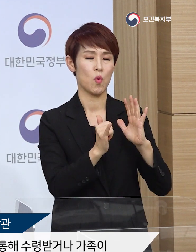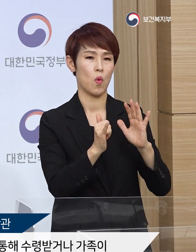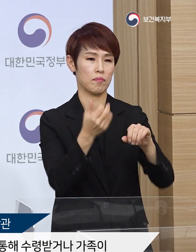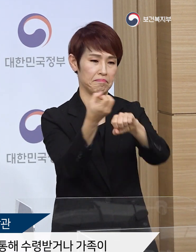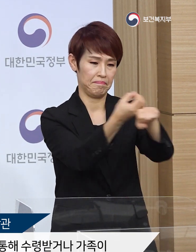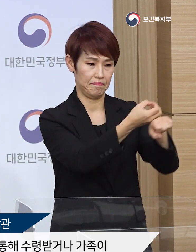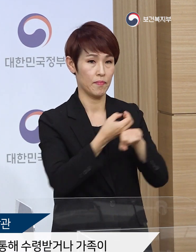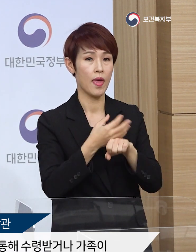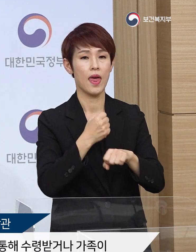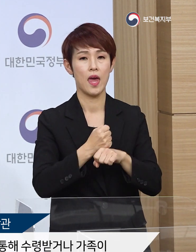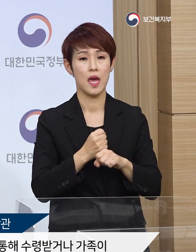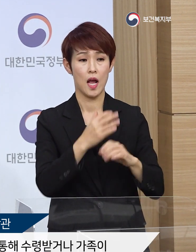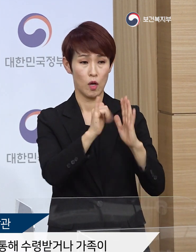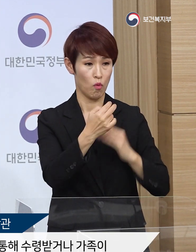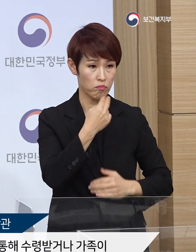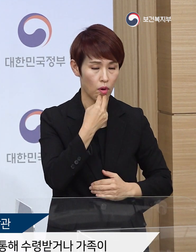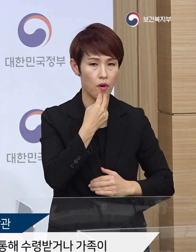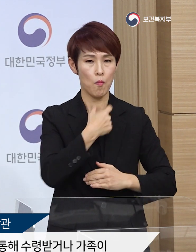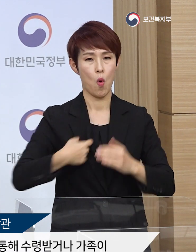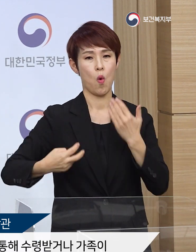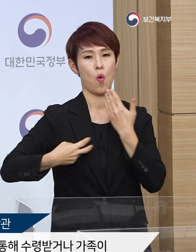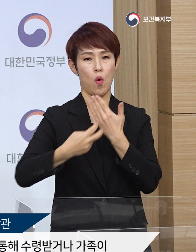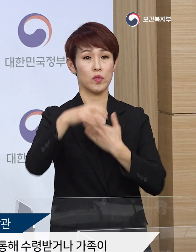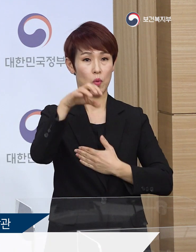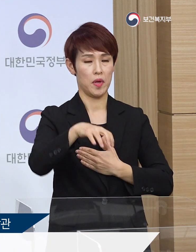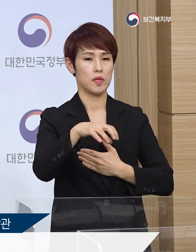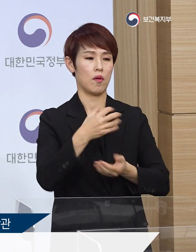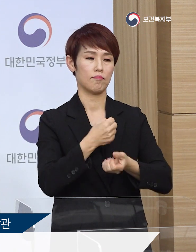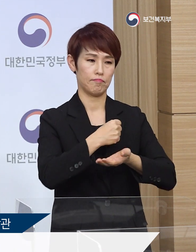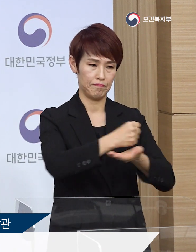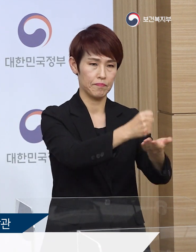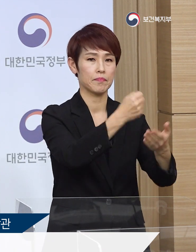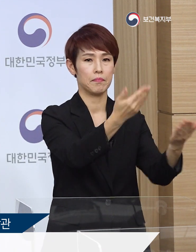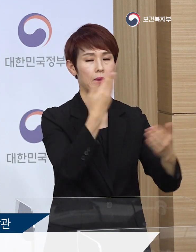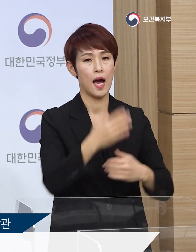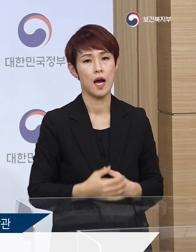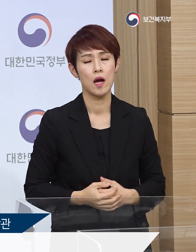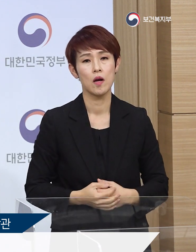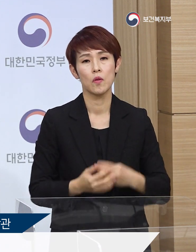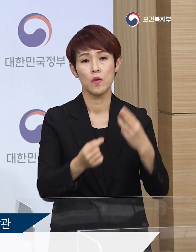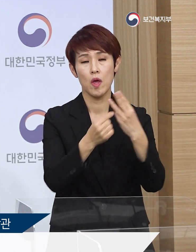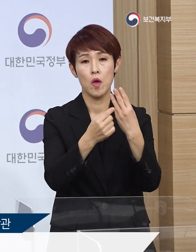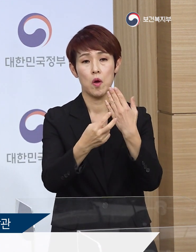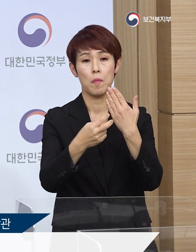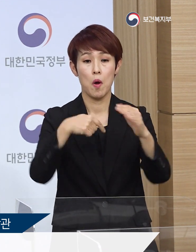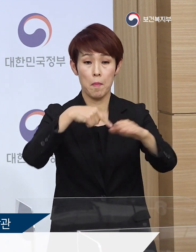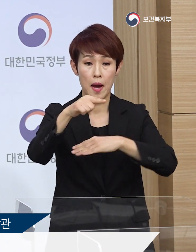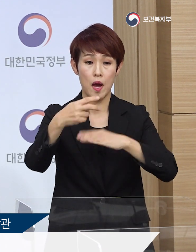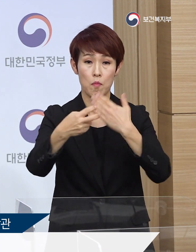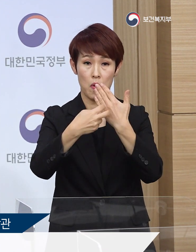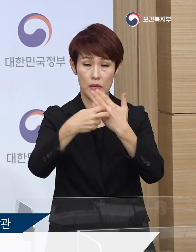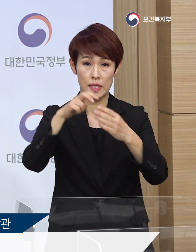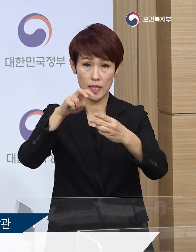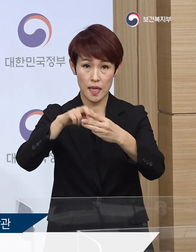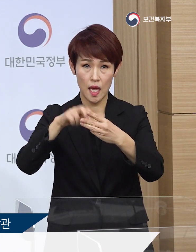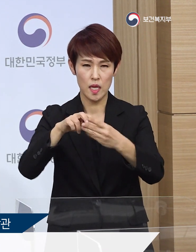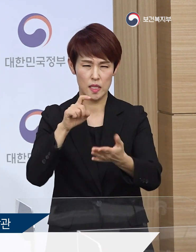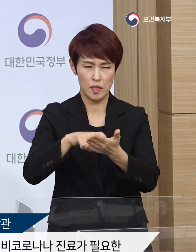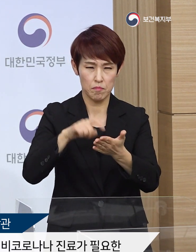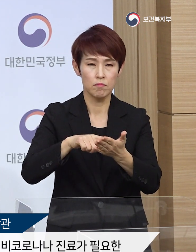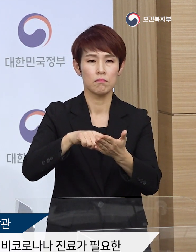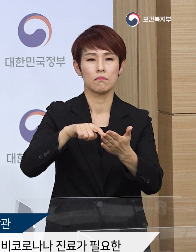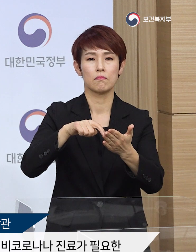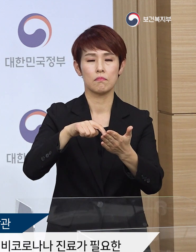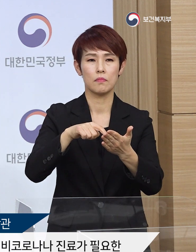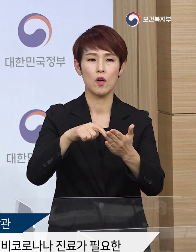경우 보건소를 통해 받으실 수 있게 됩니다. 셋째, 외래진료센터와 응급 인프라를 확충합니다.